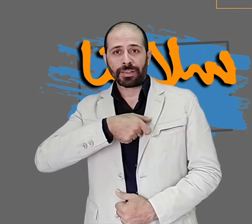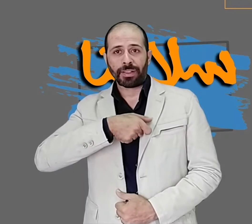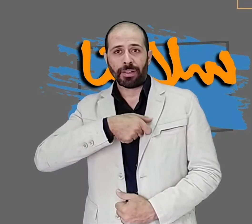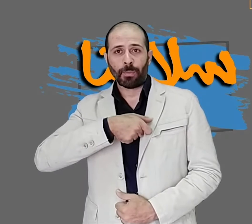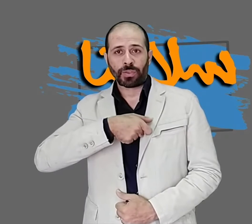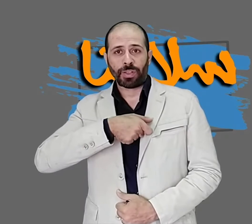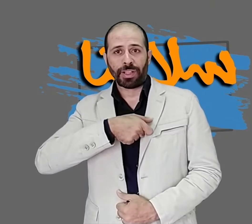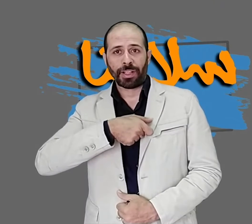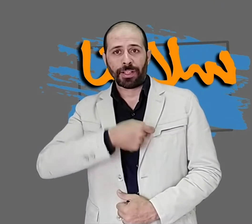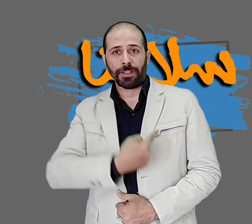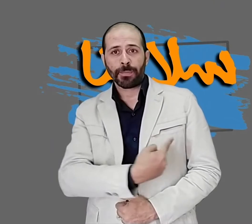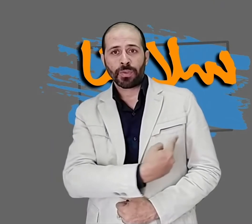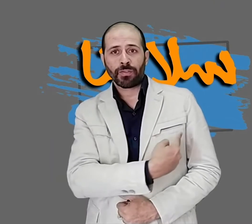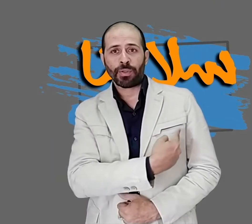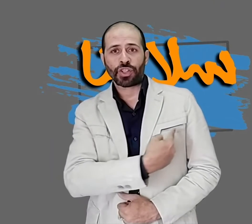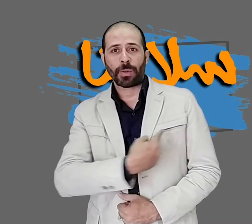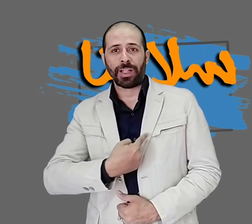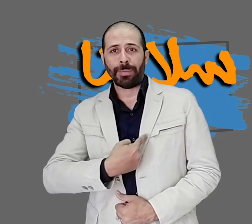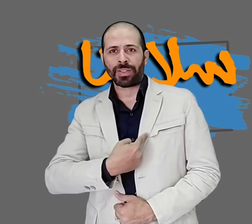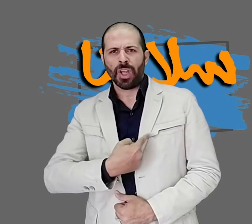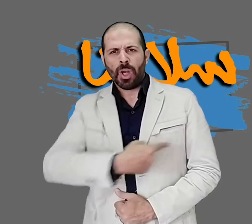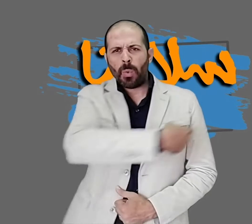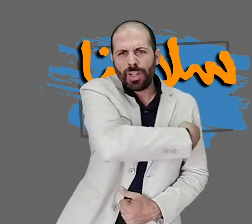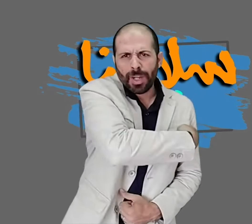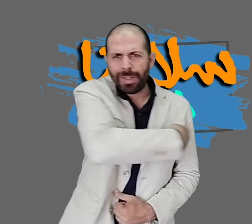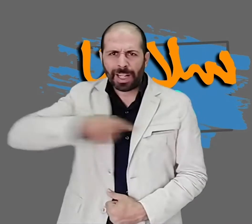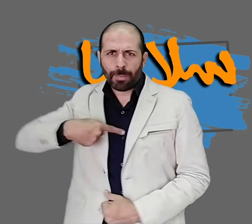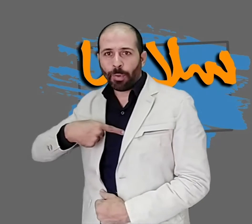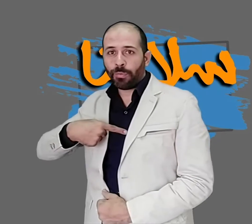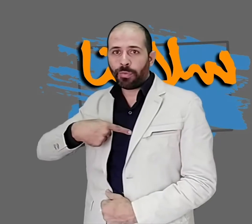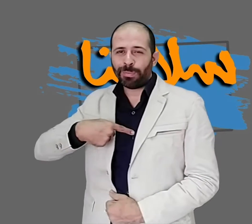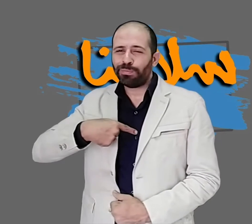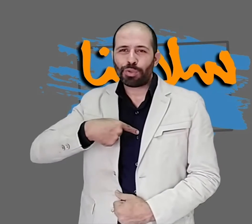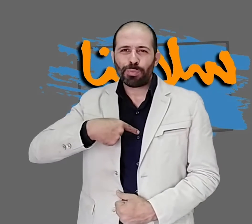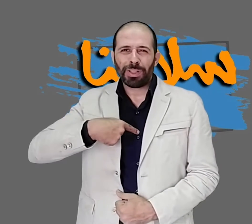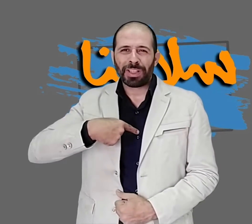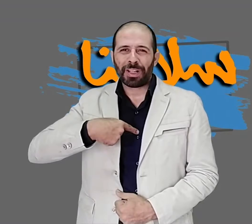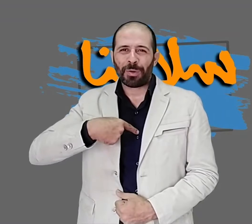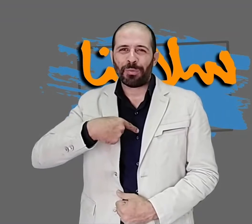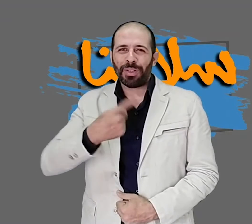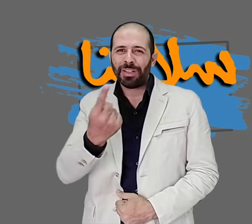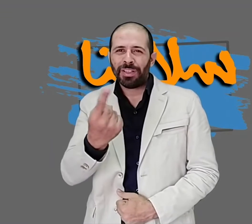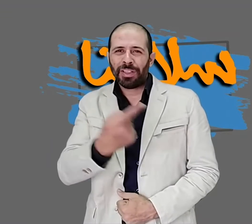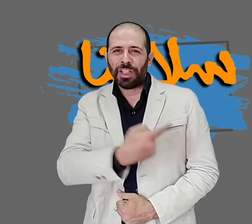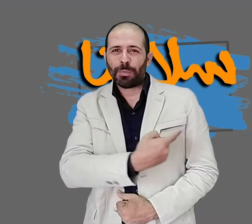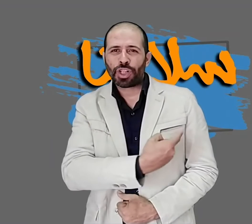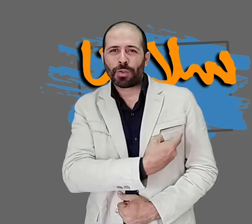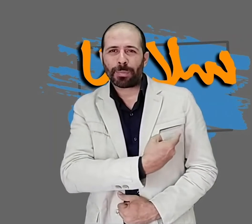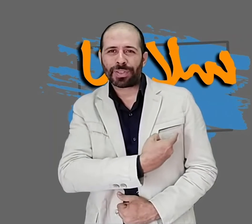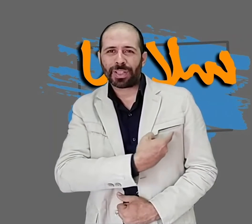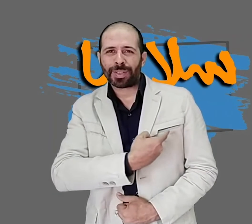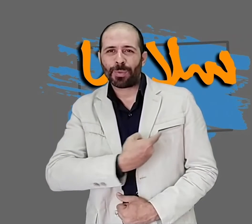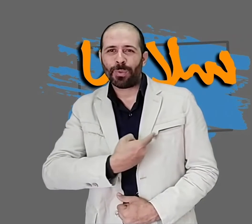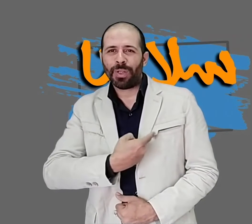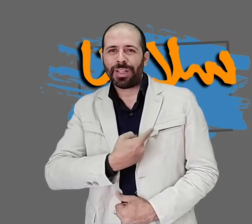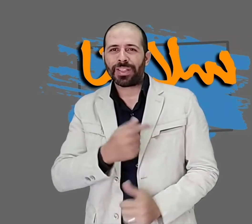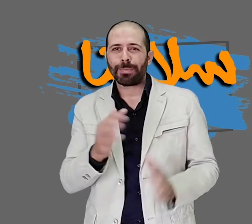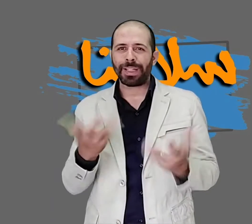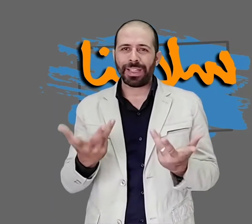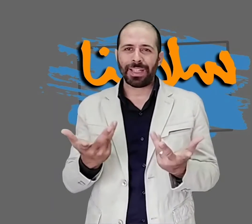الصدر المظهري الناحية دي، فبنشاور عليه بس، واحد يعمل لك بعنف، مش محتاج عنف، هي مشاورة بسيطة بس يقول اسمك